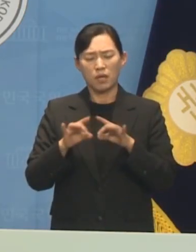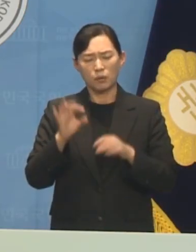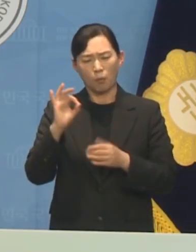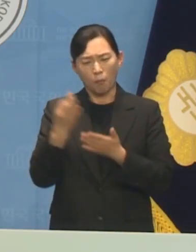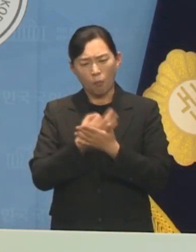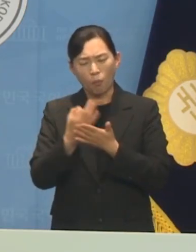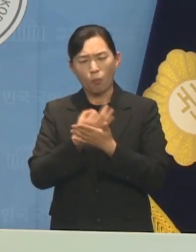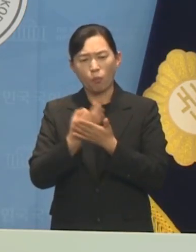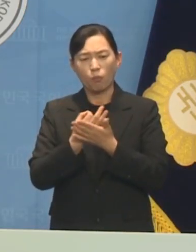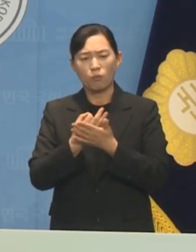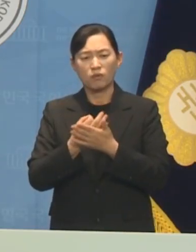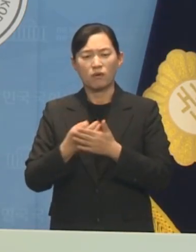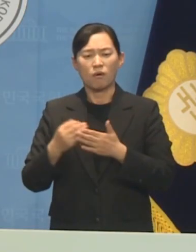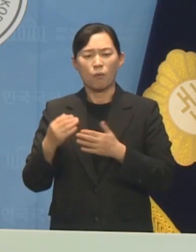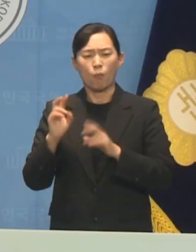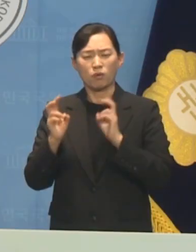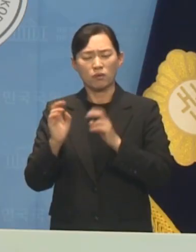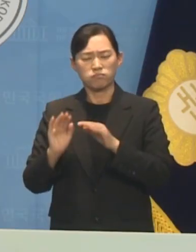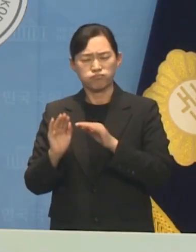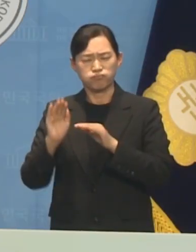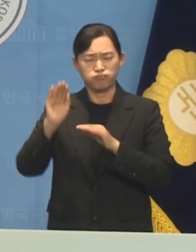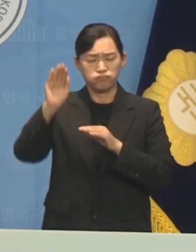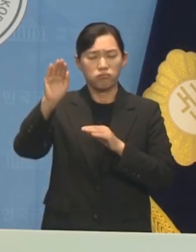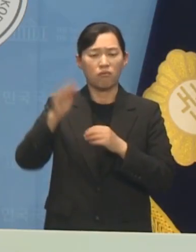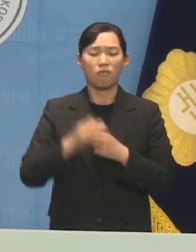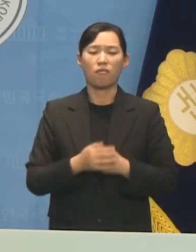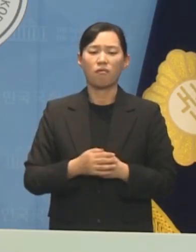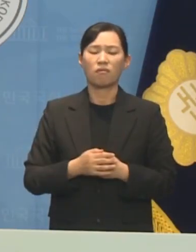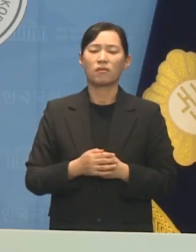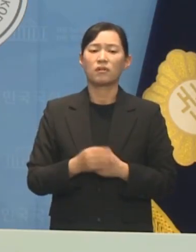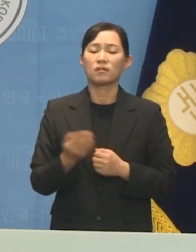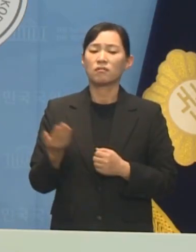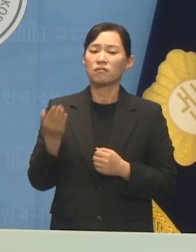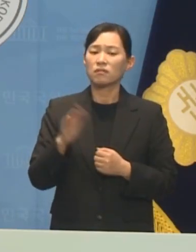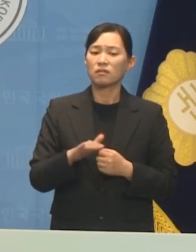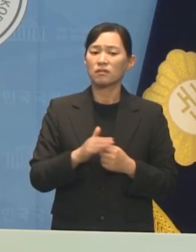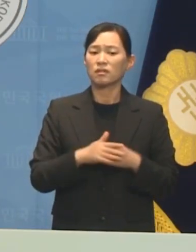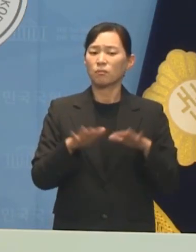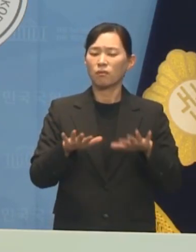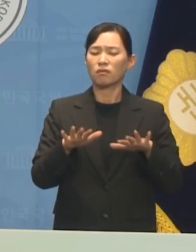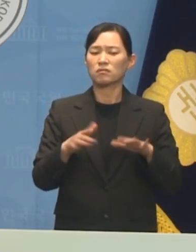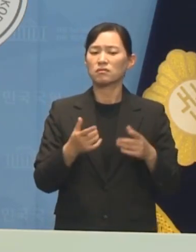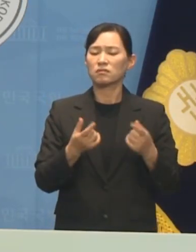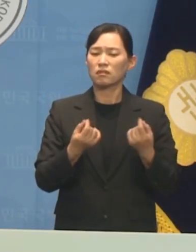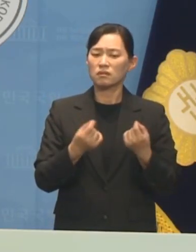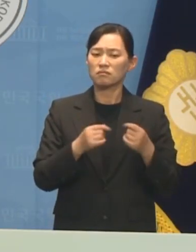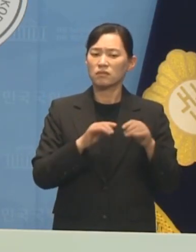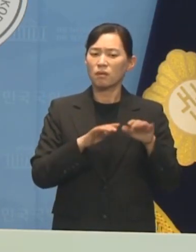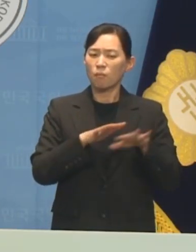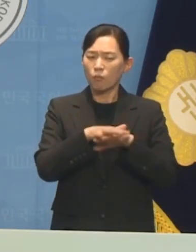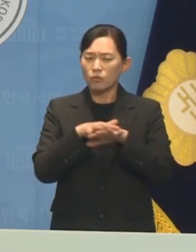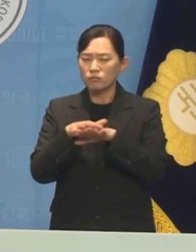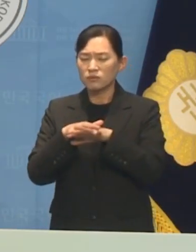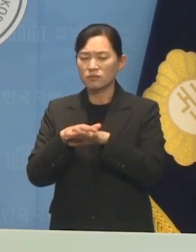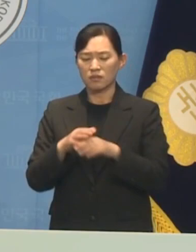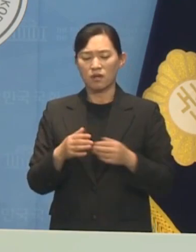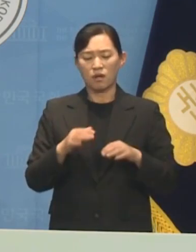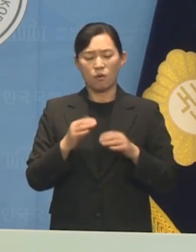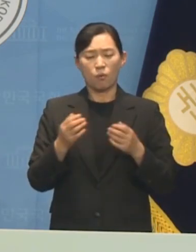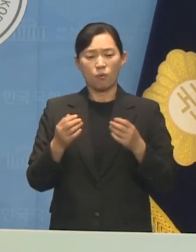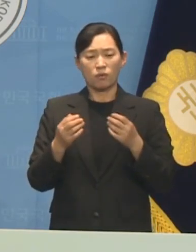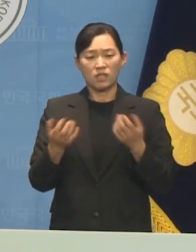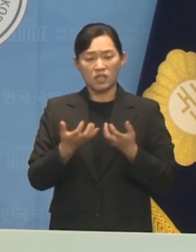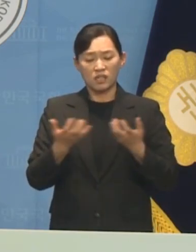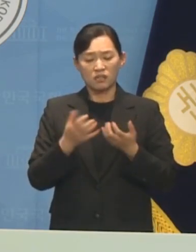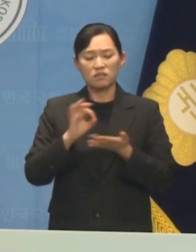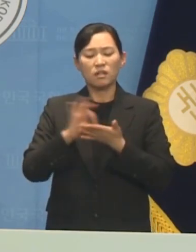평균 성장률이 14%에 육박하고 있습니다. 이런 지배구조 속에서 업무용 차량을 지급하지 않는다는